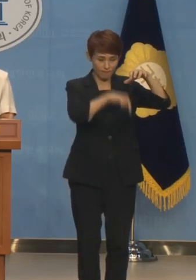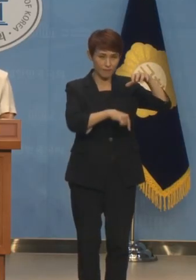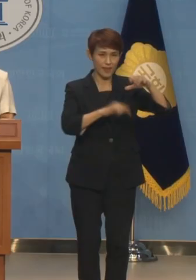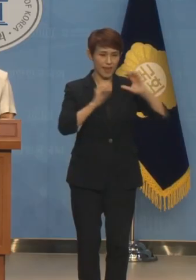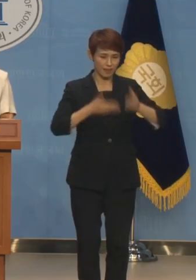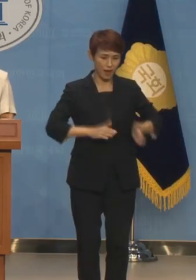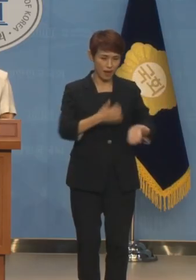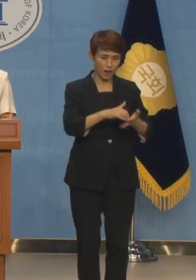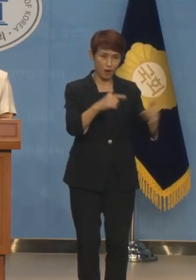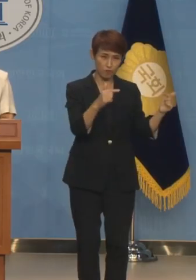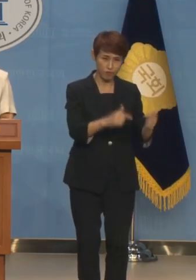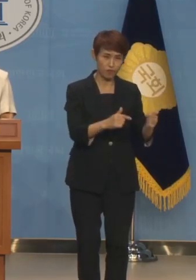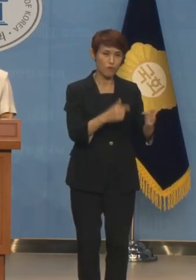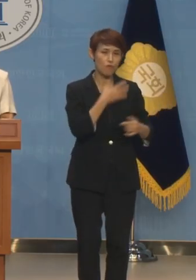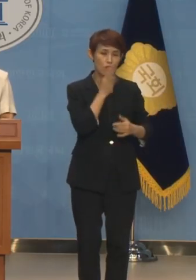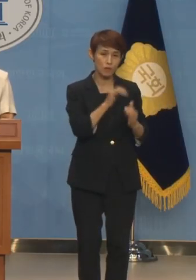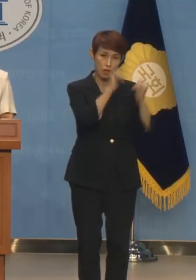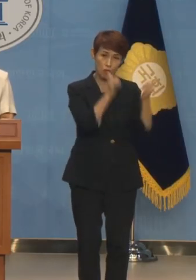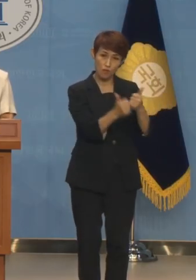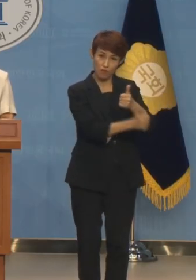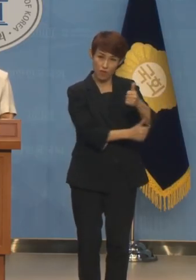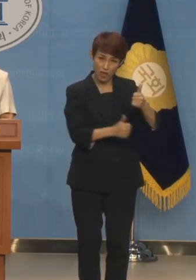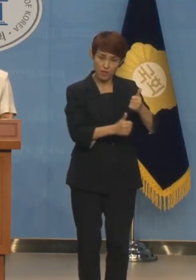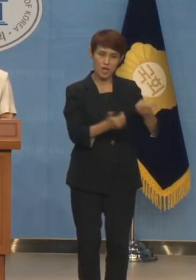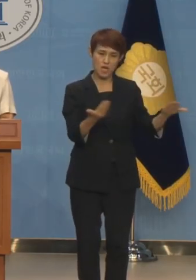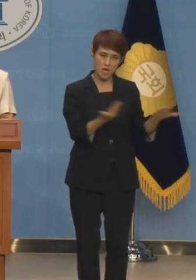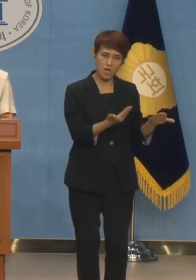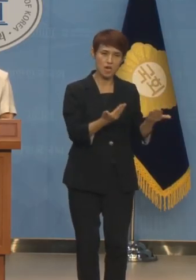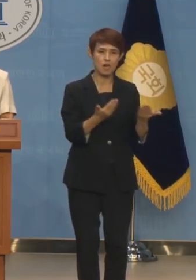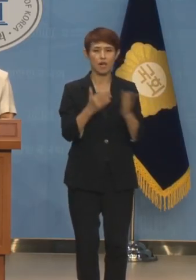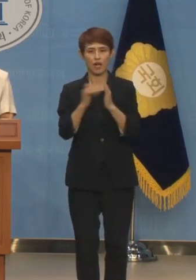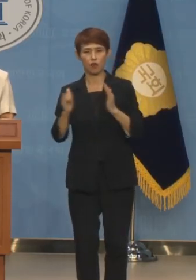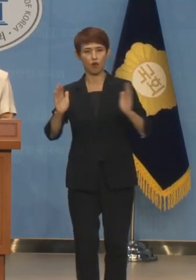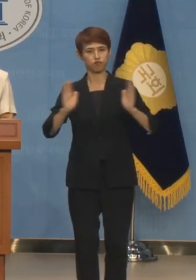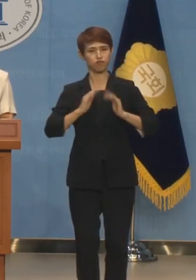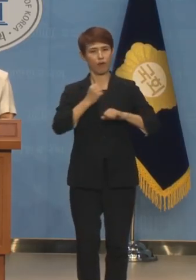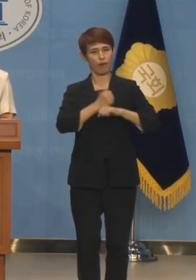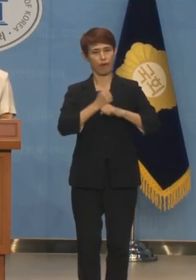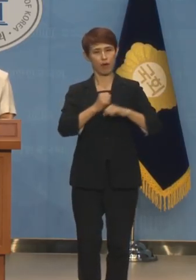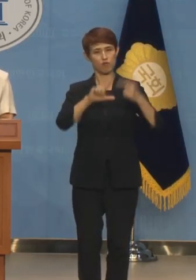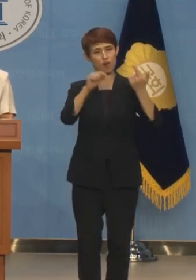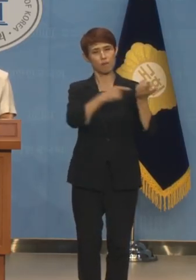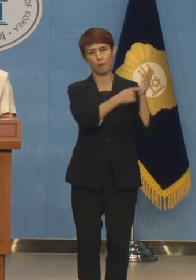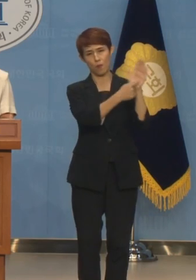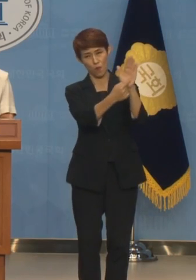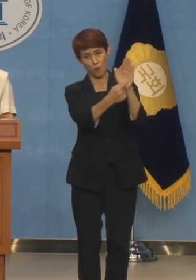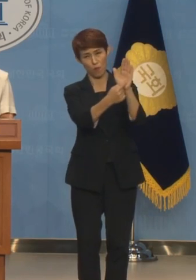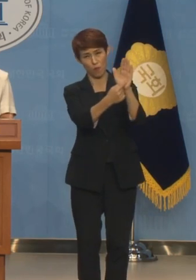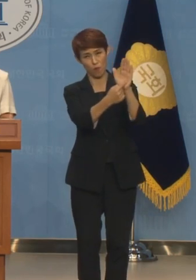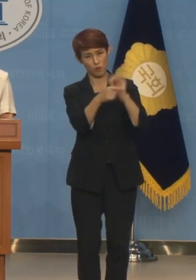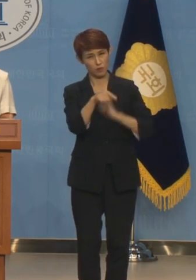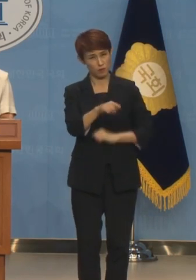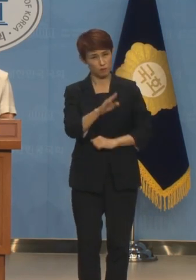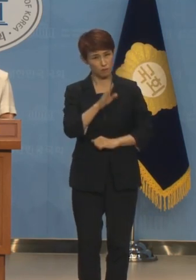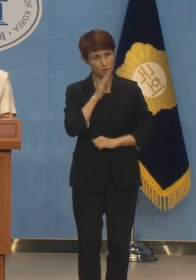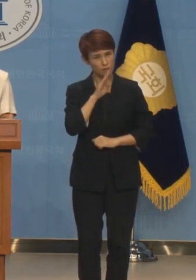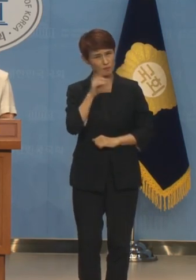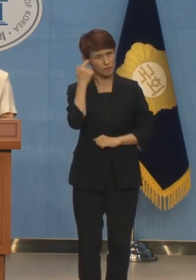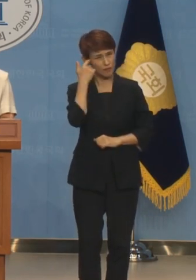저출산 고령사회위원회에서 일과 가정의 양립을 골자로 6월에 발표하겠다던